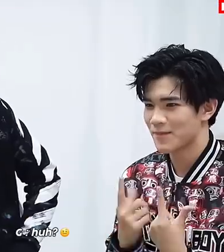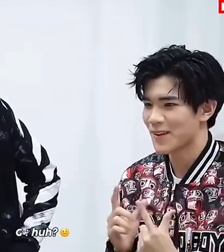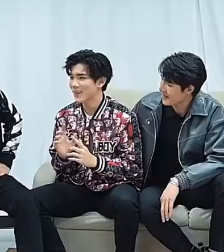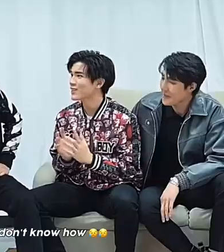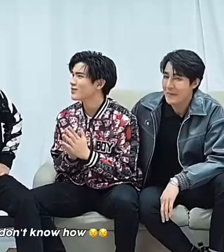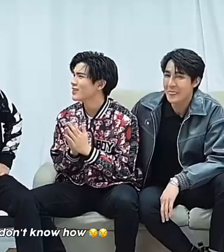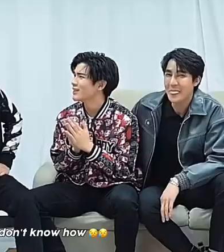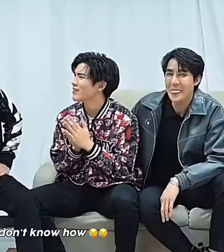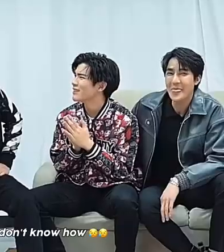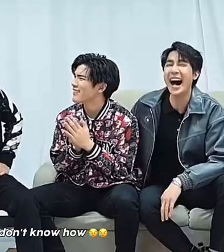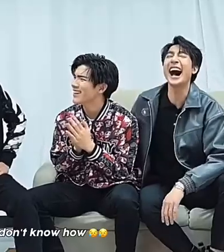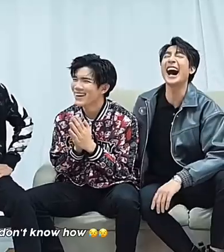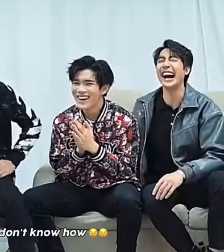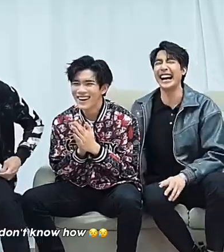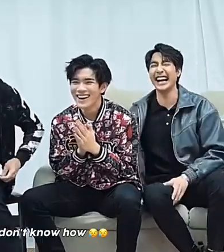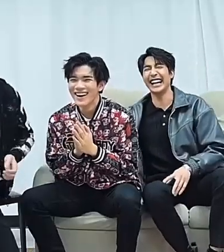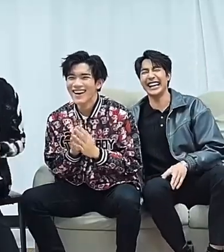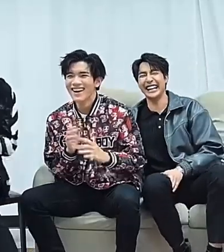ฮะไม่รู้ว่าทำไม ได ้